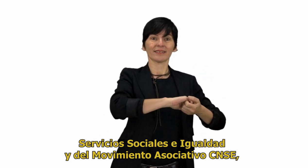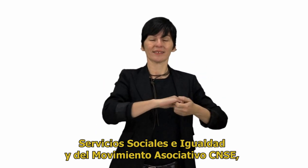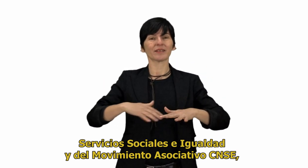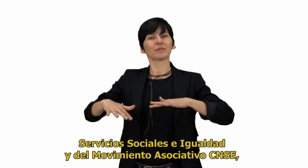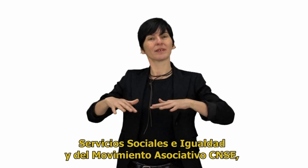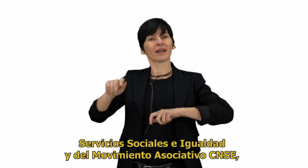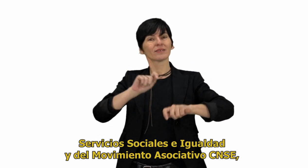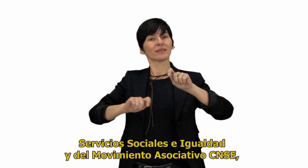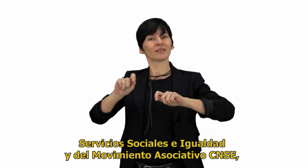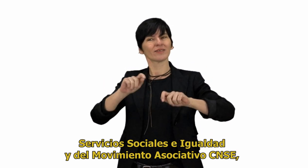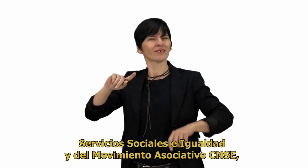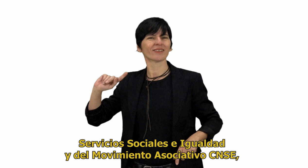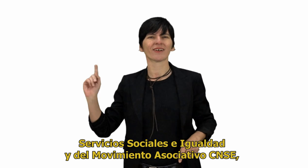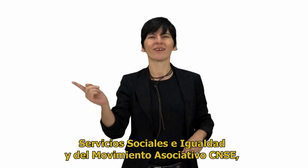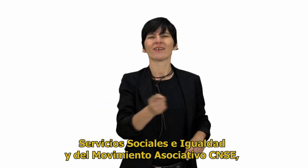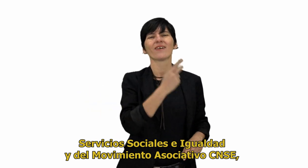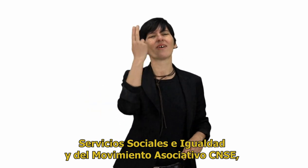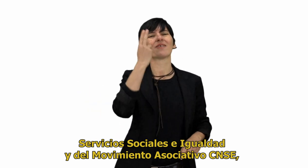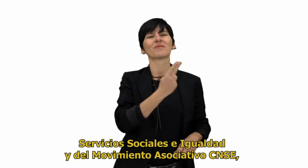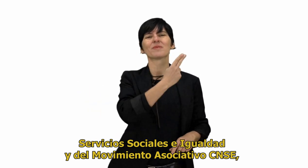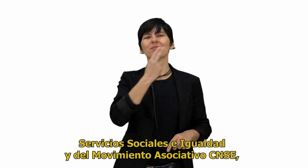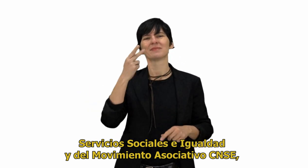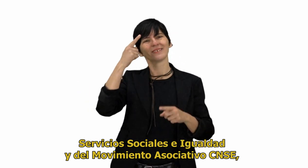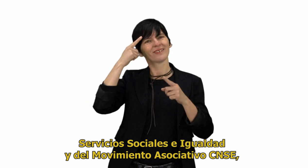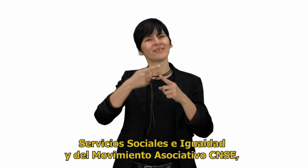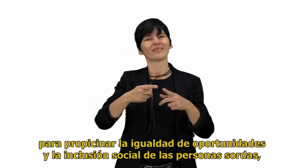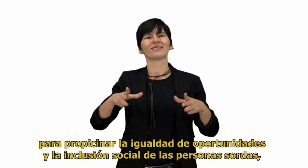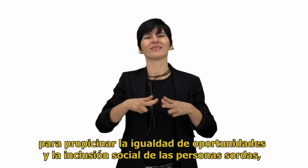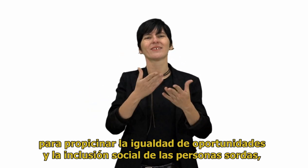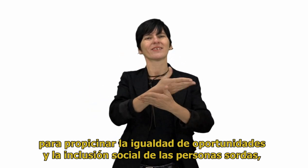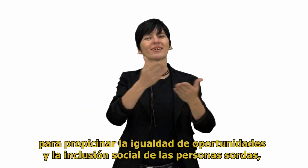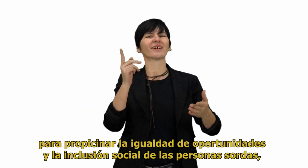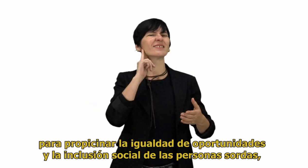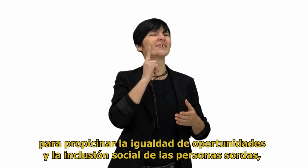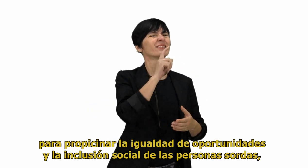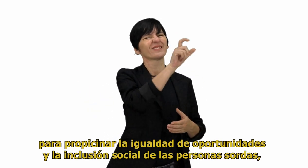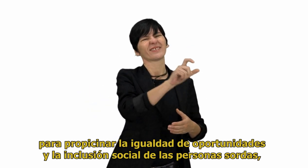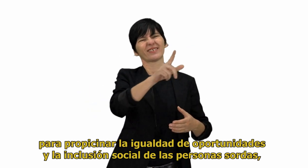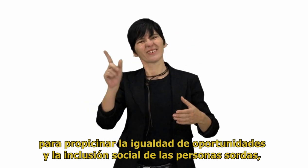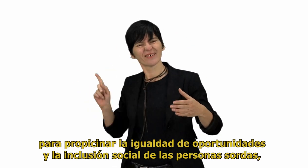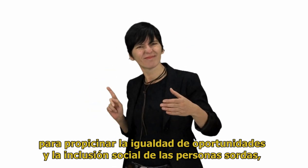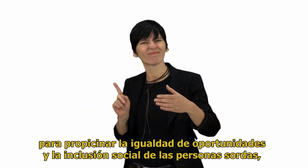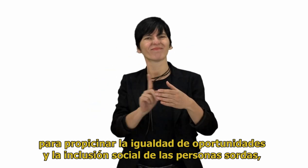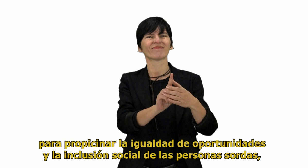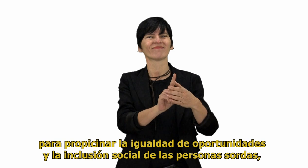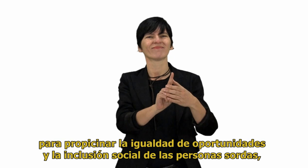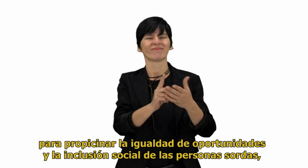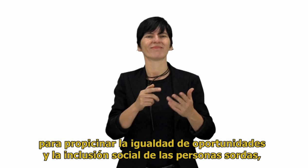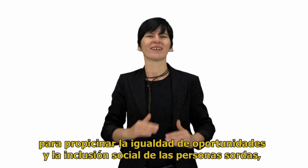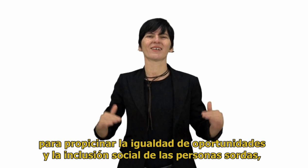del Movimiento Asociativo de la Confederación Estatal de Personas Sordas para proporcionar la igualdad de oportunidades y la inclusión social de las